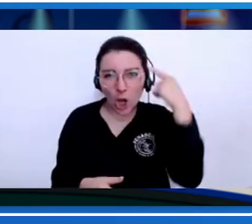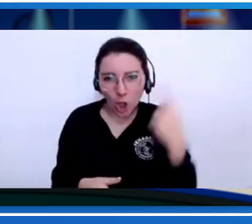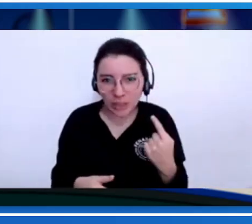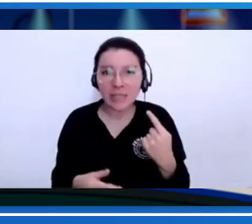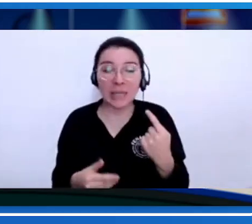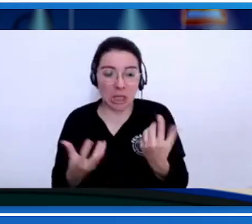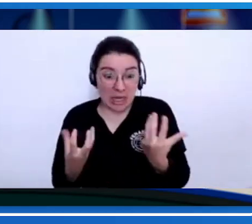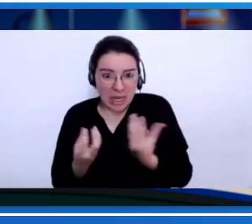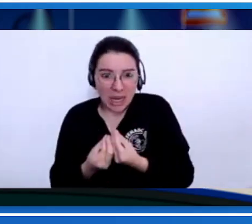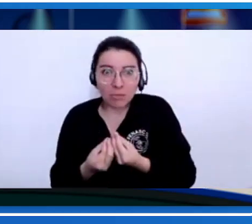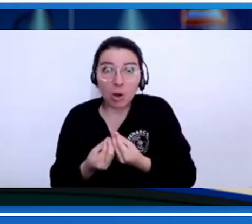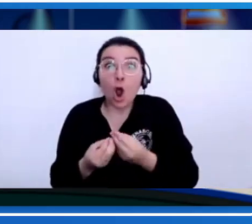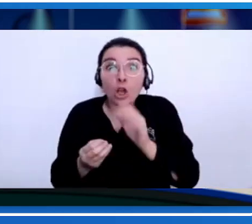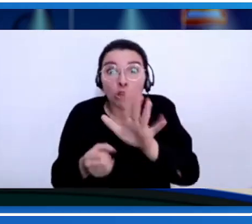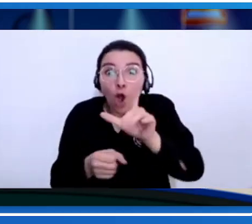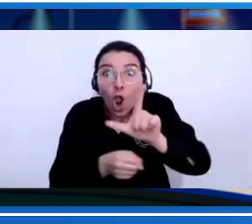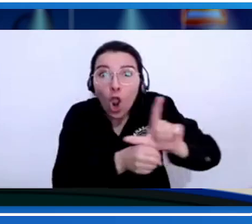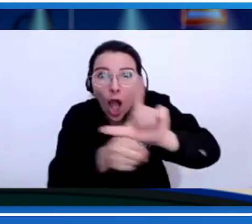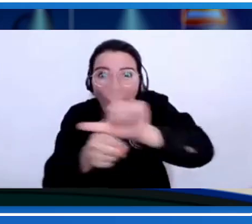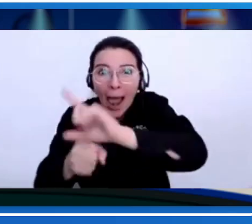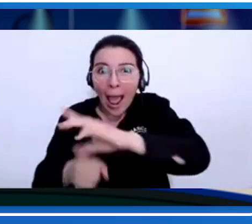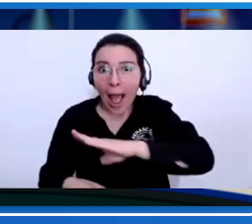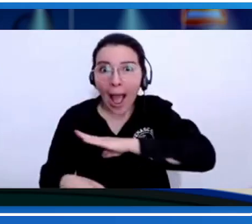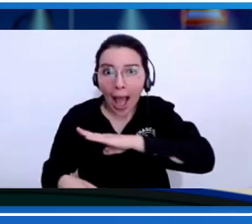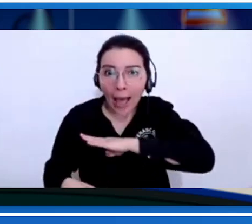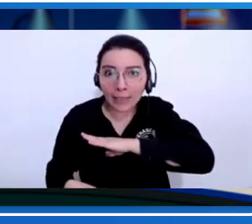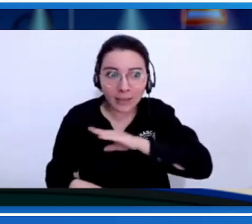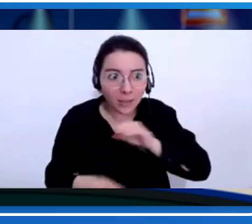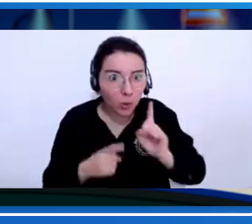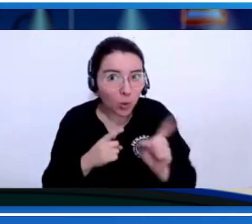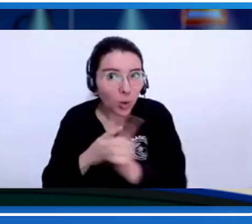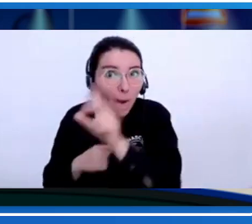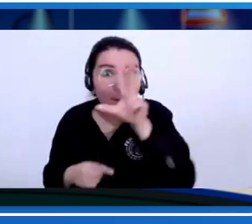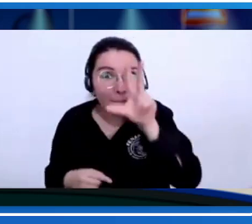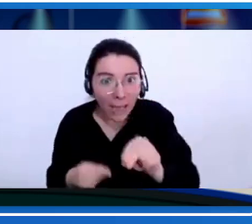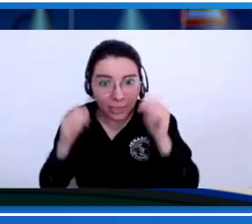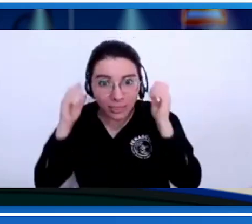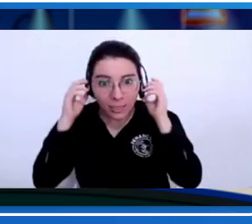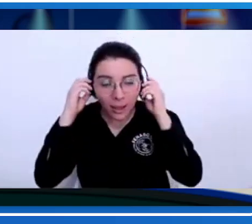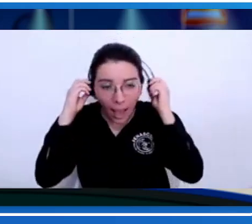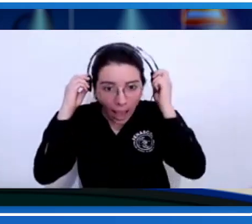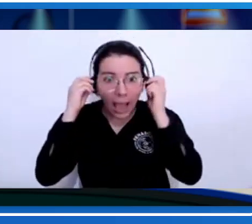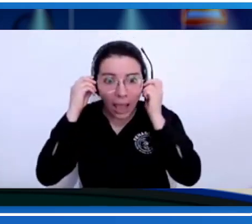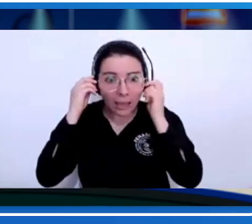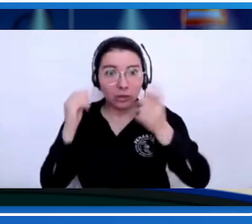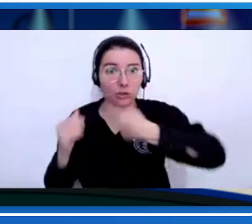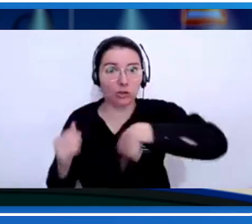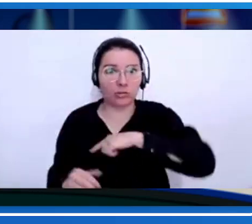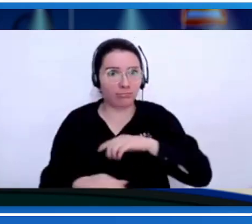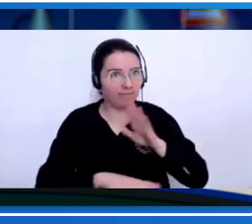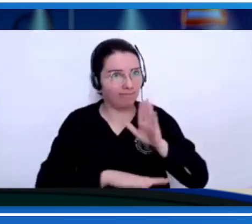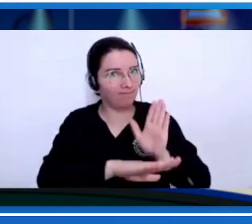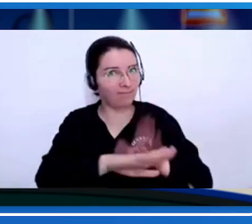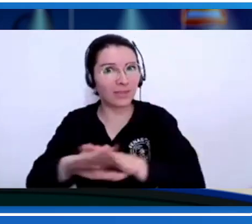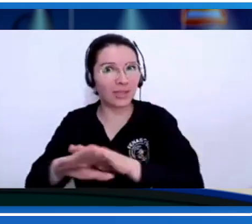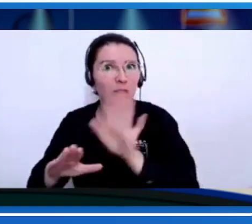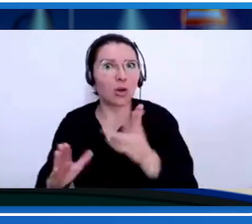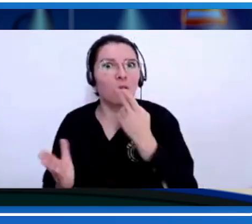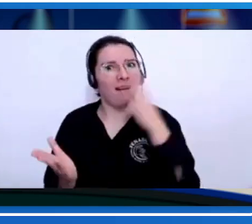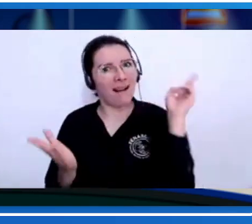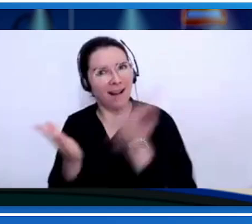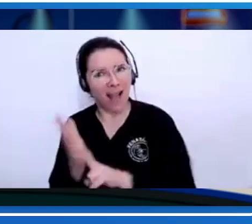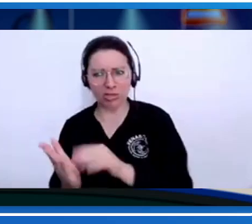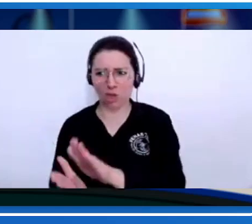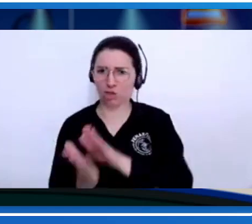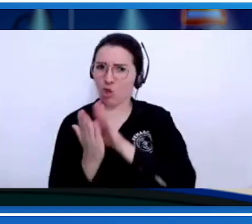los 20 alcaldes locales, donde además de oficiarles a través de memorando, a través de